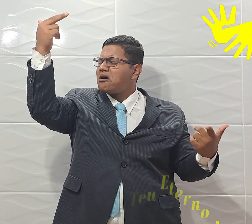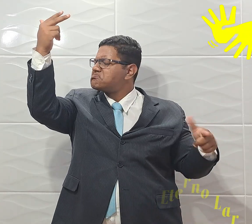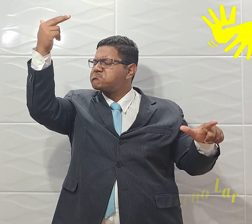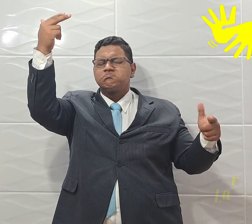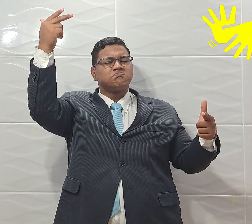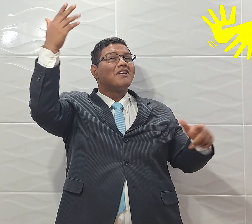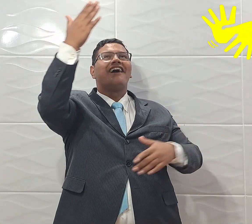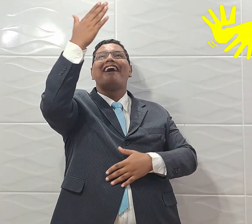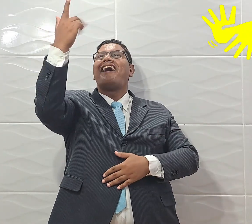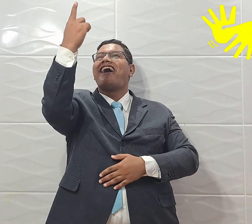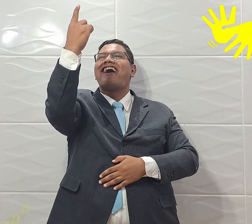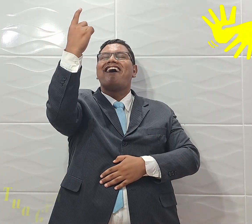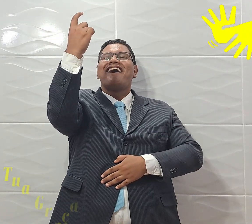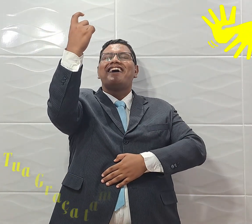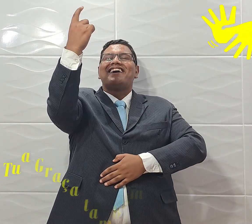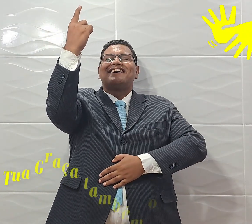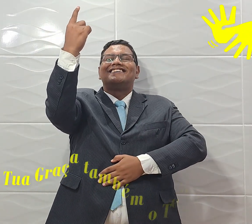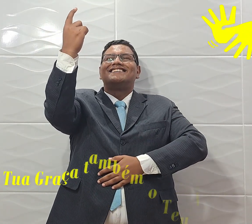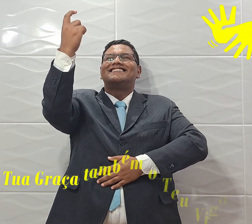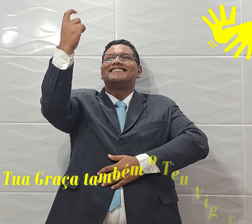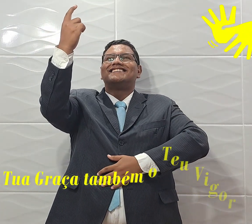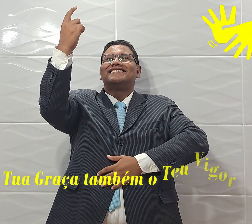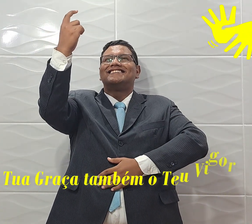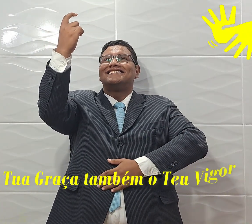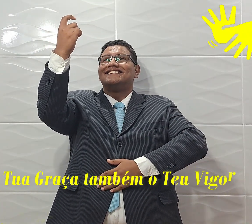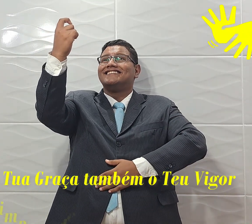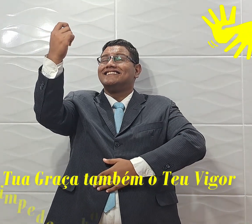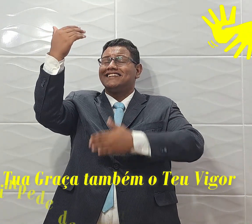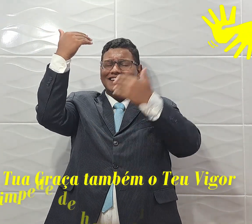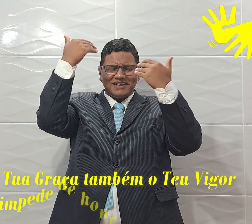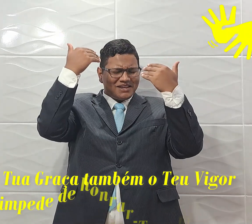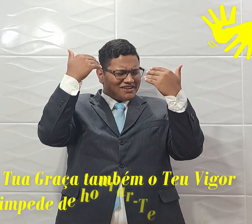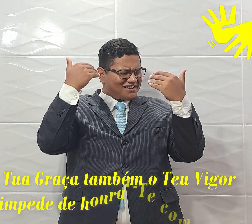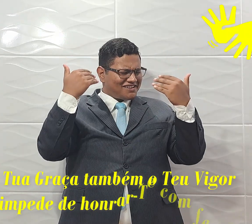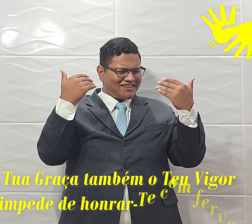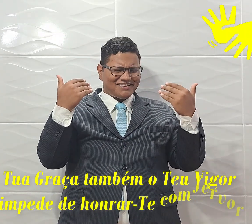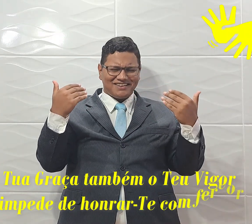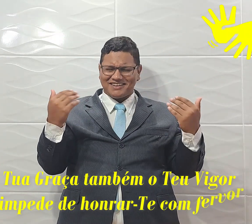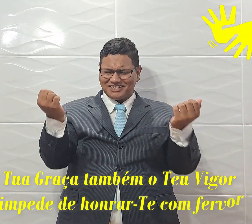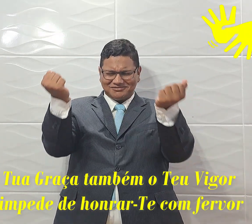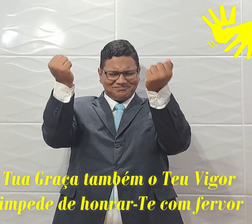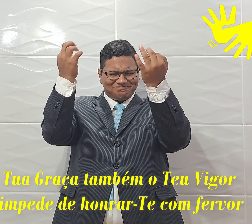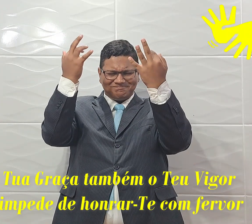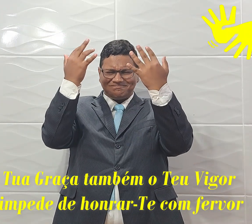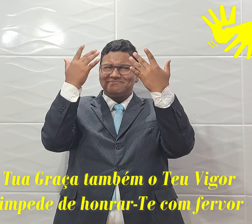teu eterno lar. Eu sinto a tua graça,